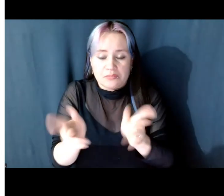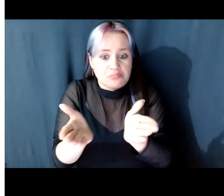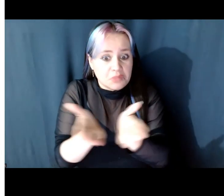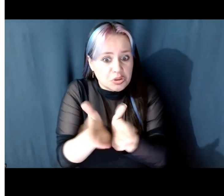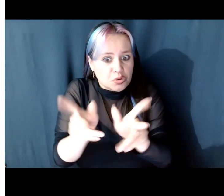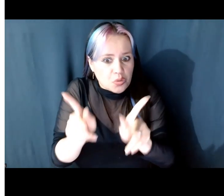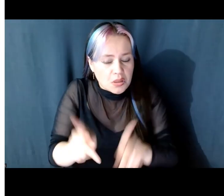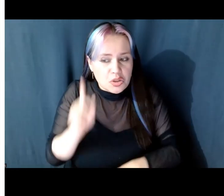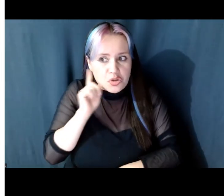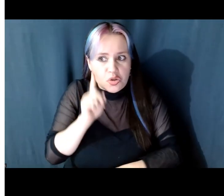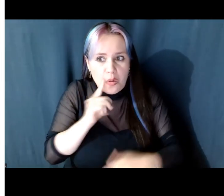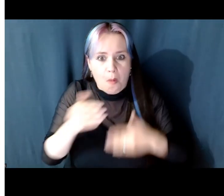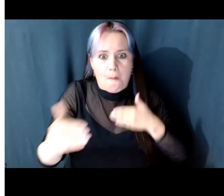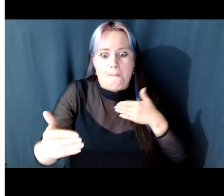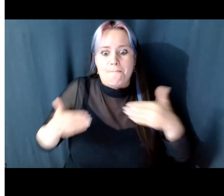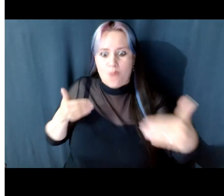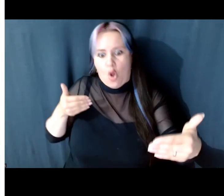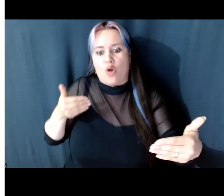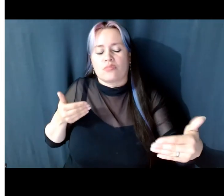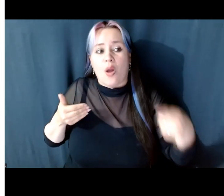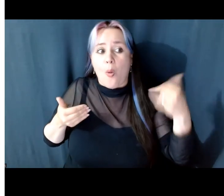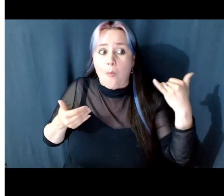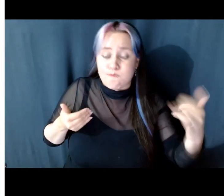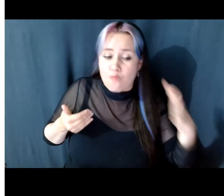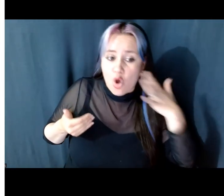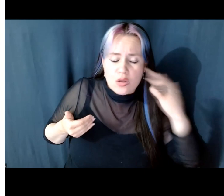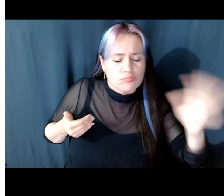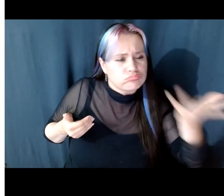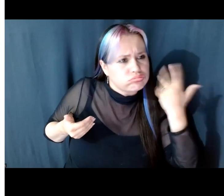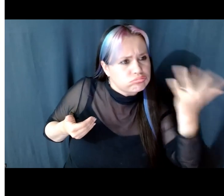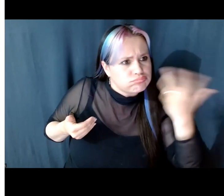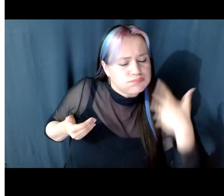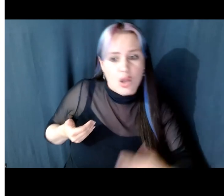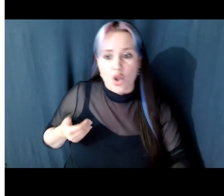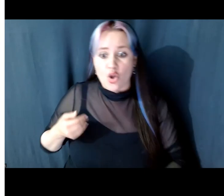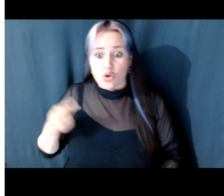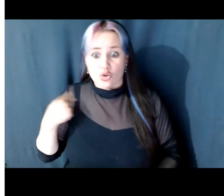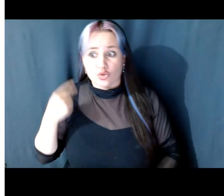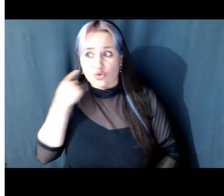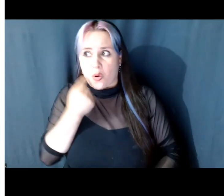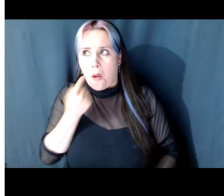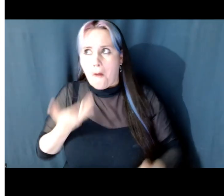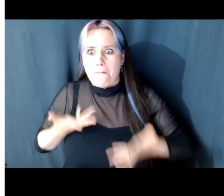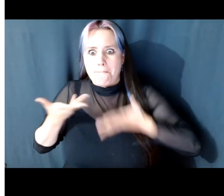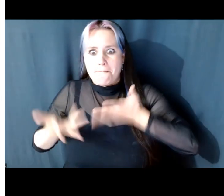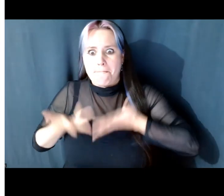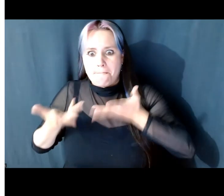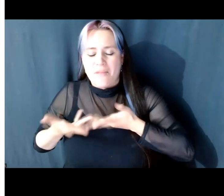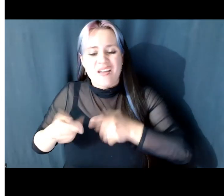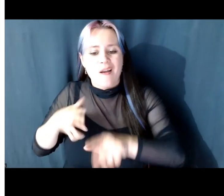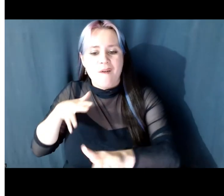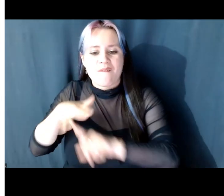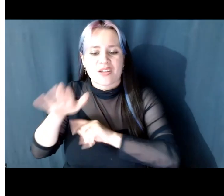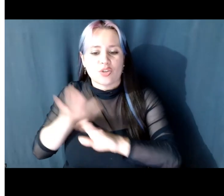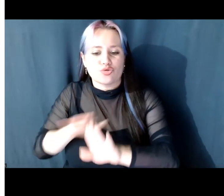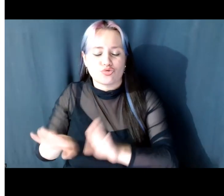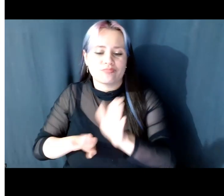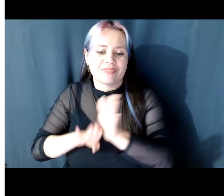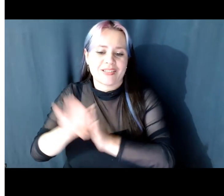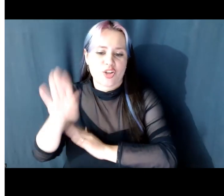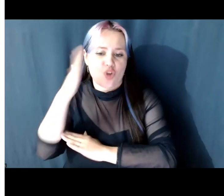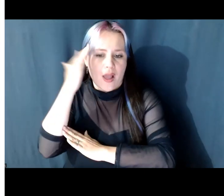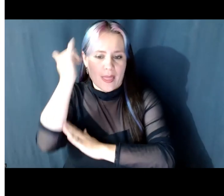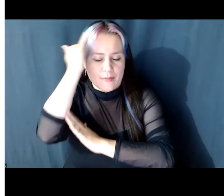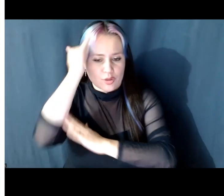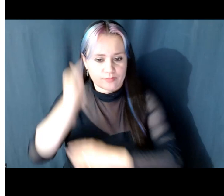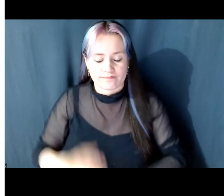comunicativas entre las personas oyentes y sordas usuarias de la lengua de señas colombiana los servicios de interpretación que pueden realizar